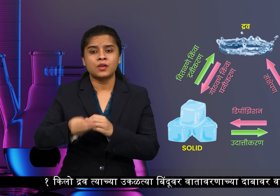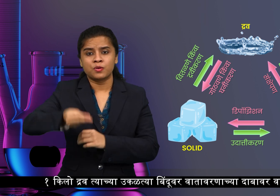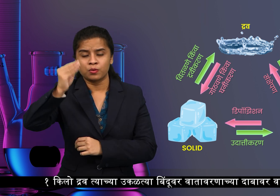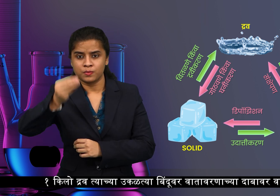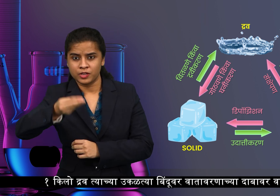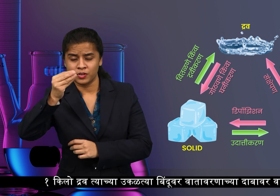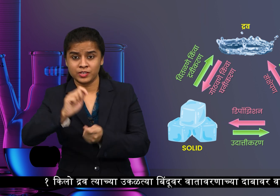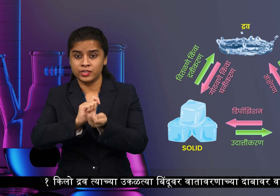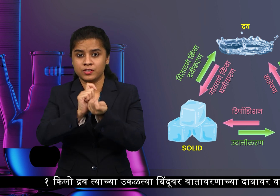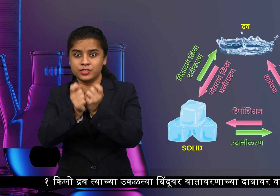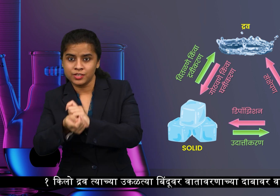वायूमध्ये बदलावण्यासाठी